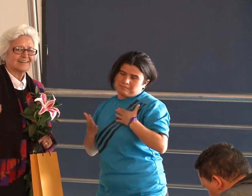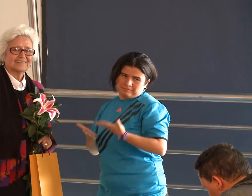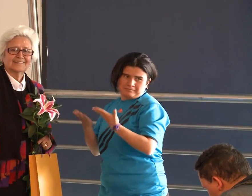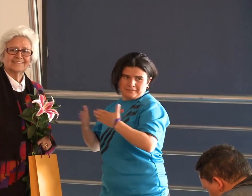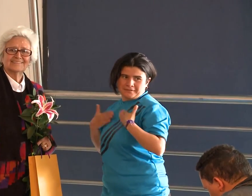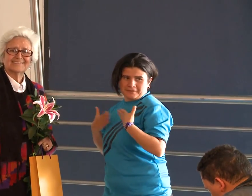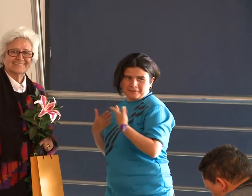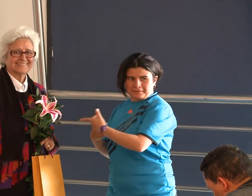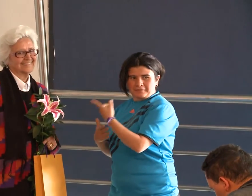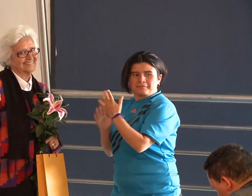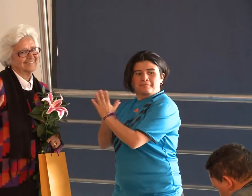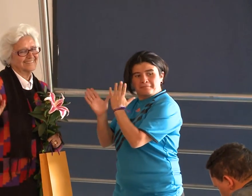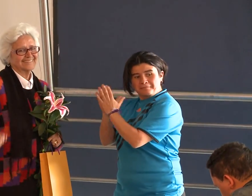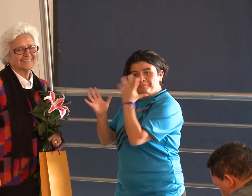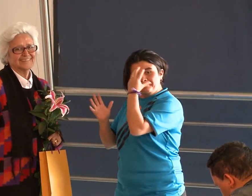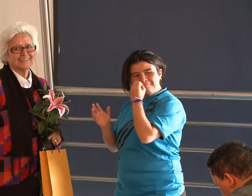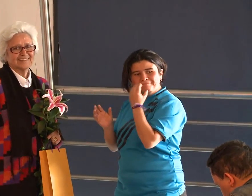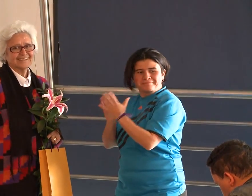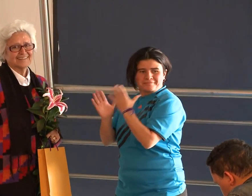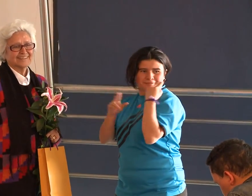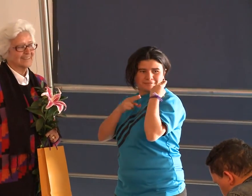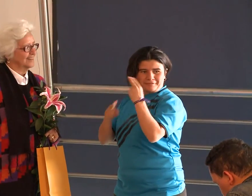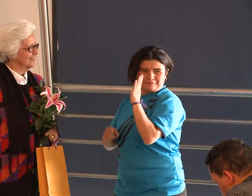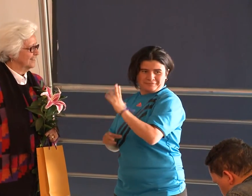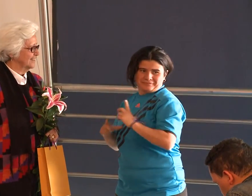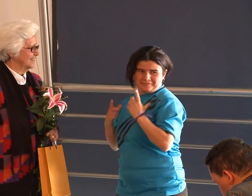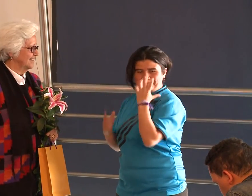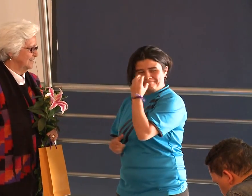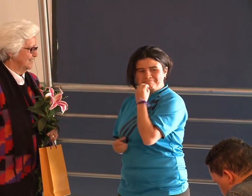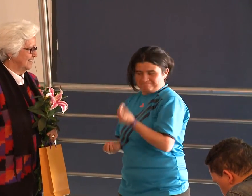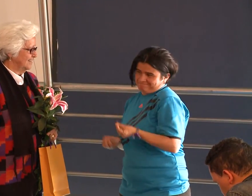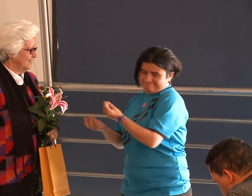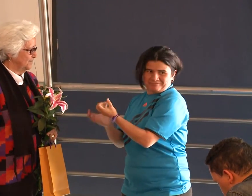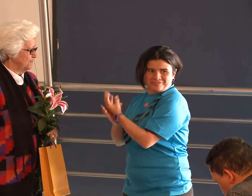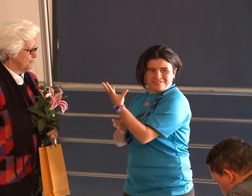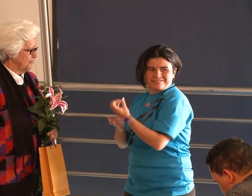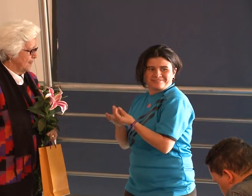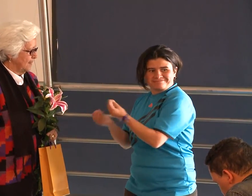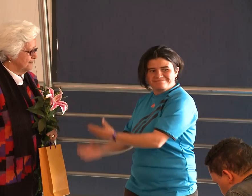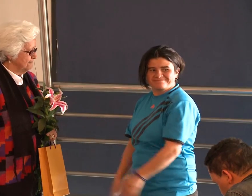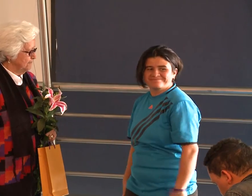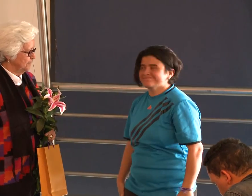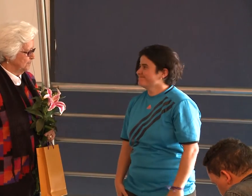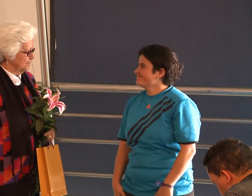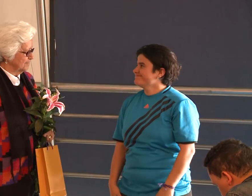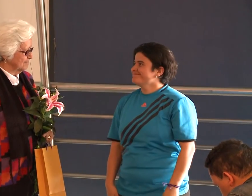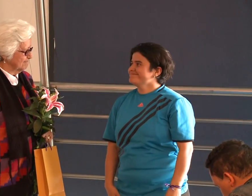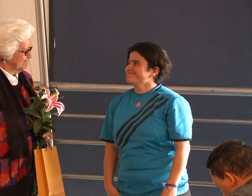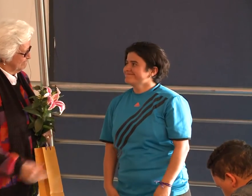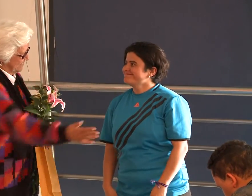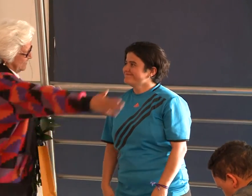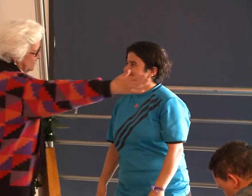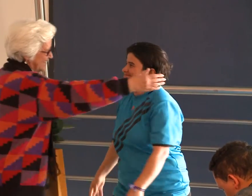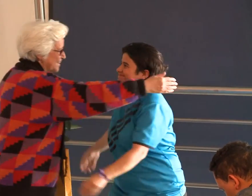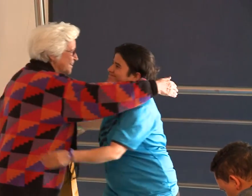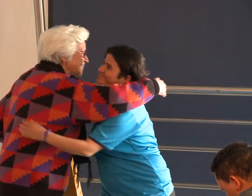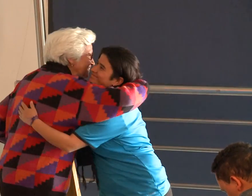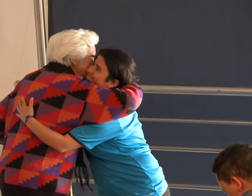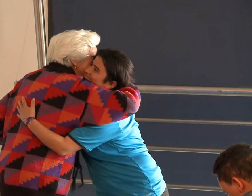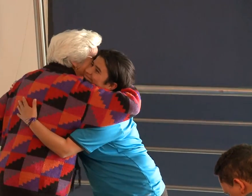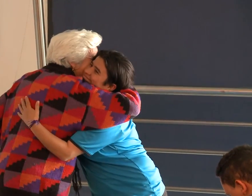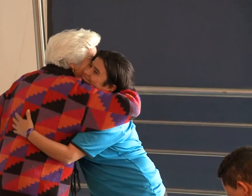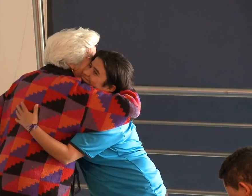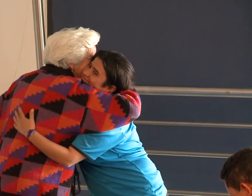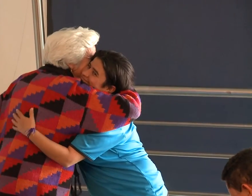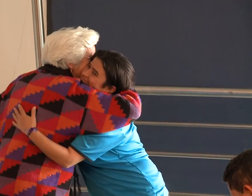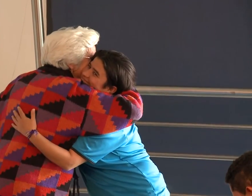Estamos, el reconocimiento es como una forma de agradecimiento por toda la experiencia bonita que nos contó, y entonces pues por eso es el detalle, por todo el trabajo que ha